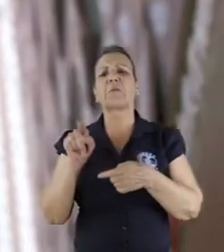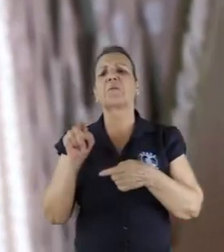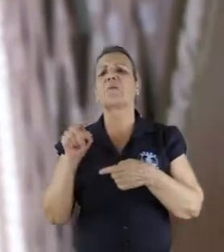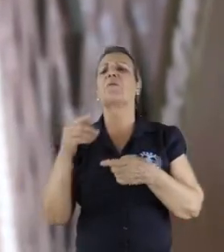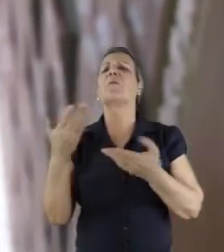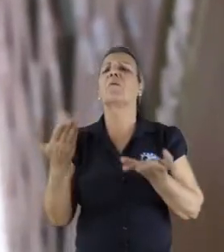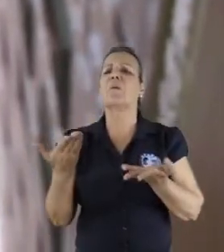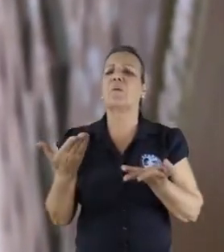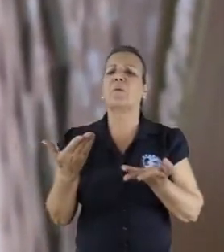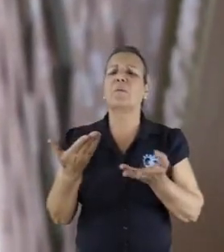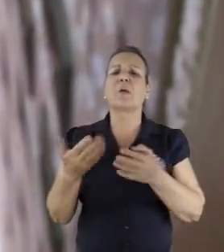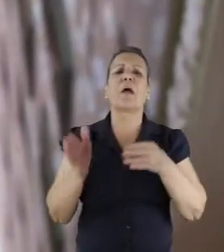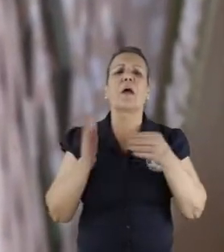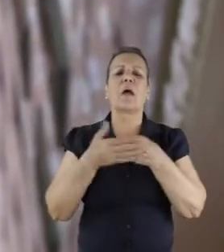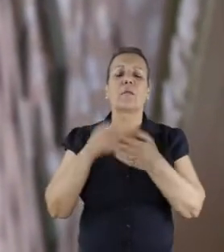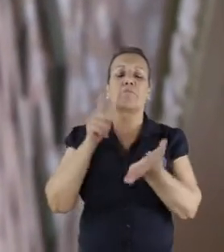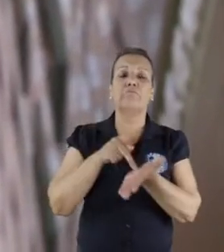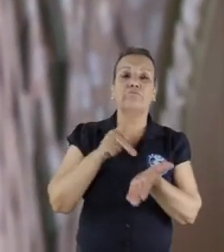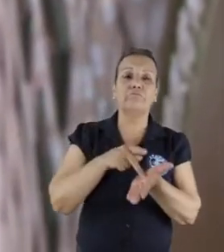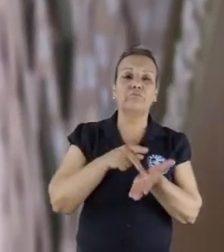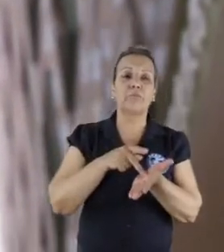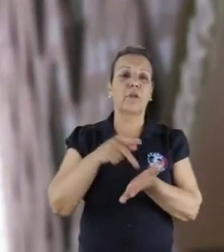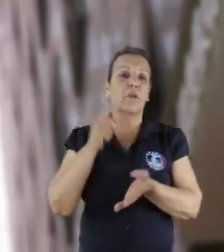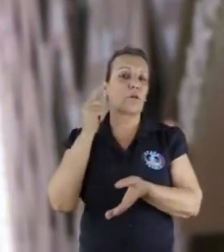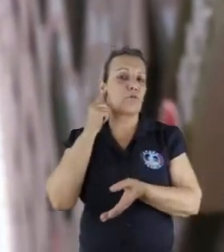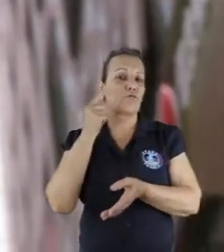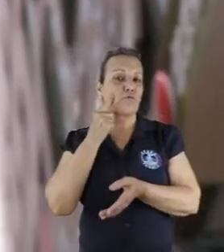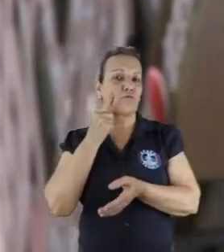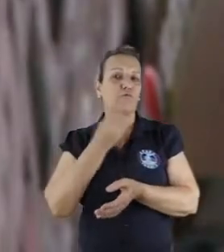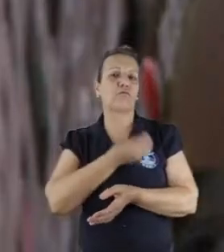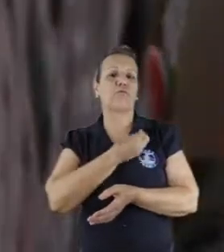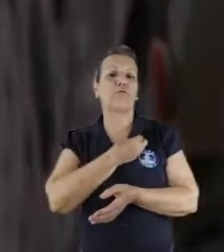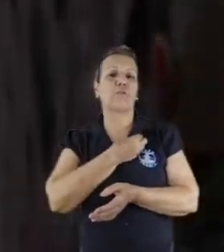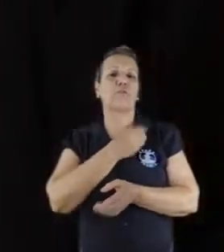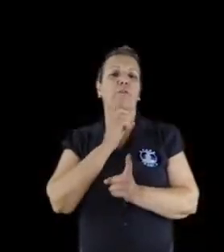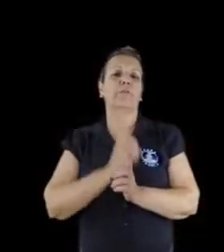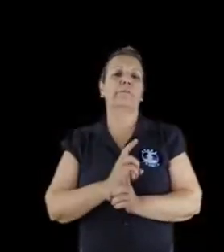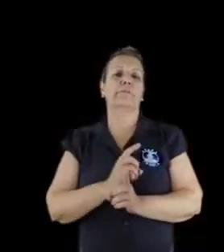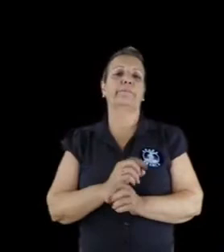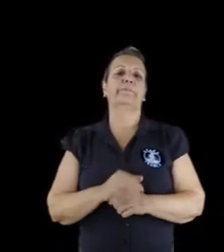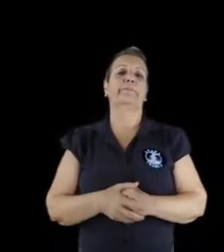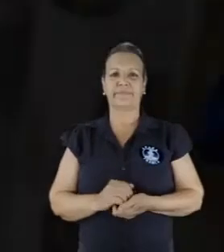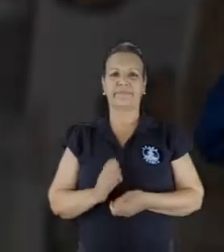você? É nessa realidade que alguns surdos se encontram.